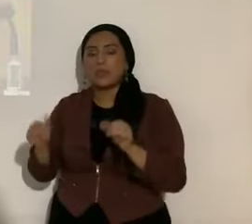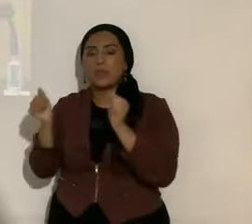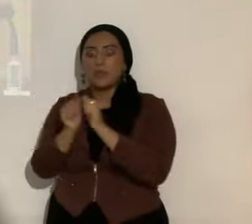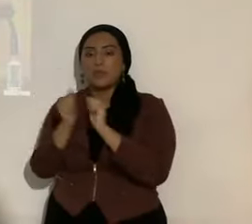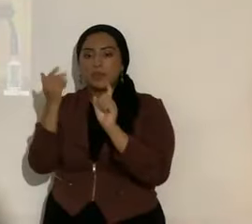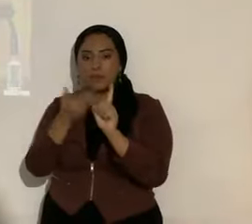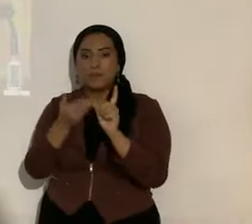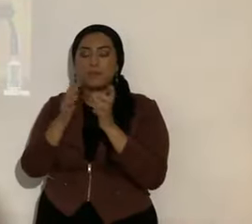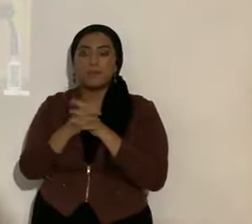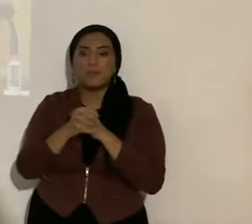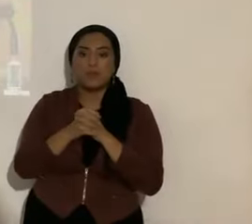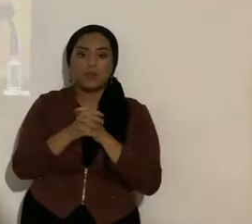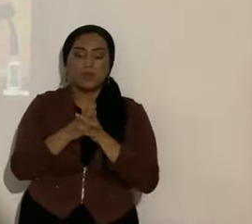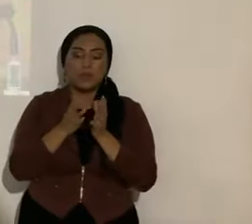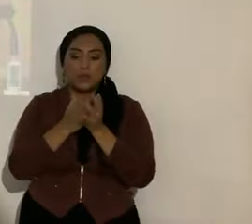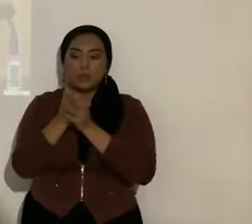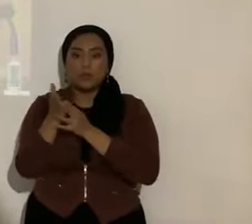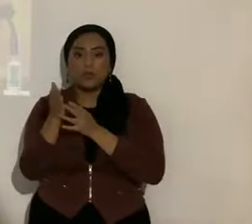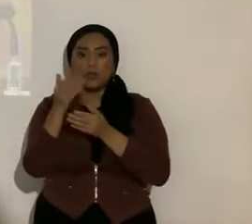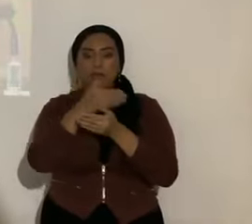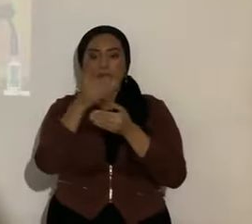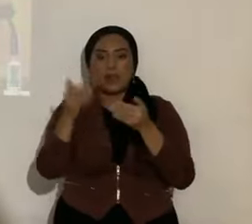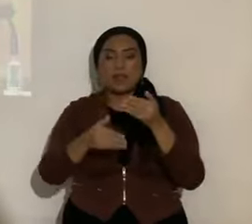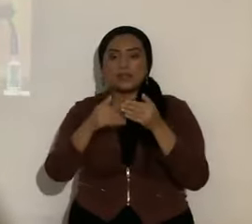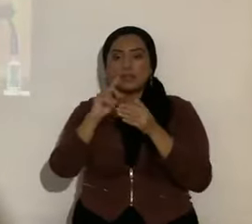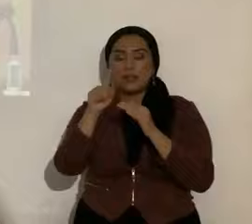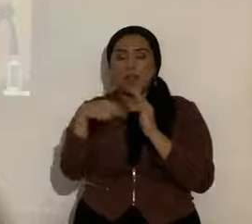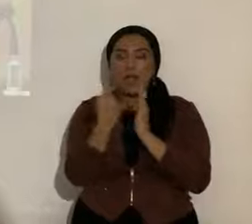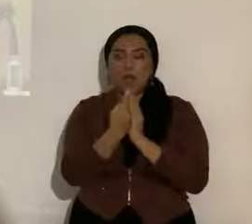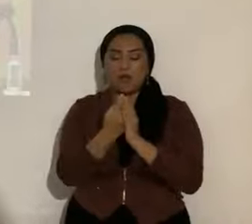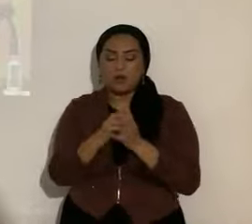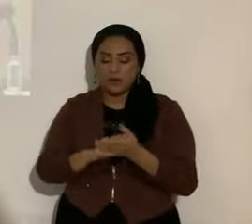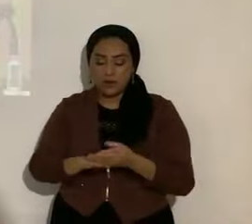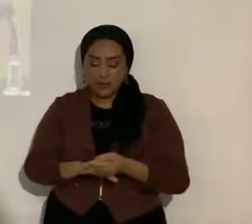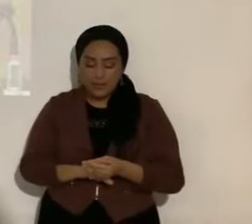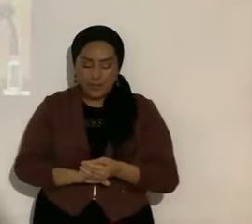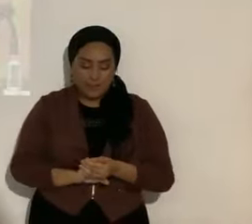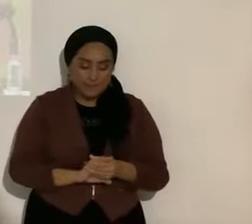él durante las últimas horas inclusive.